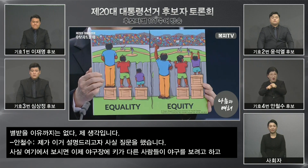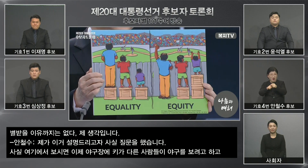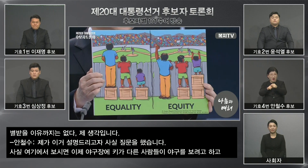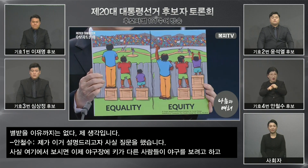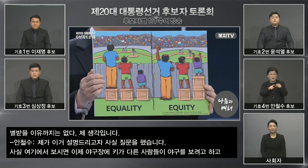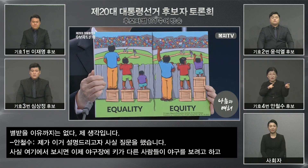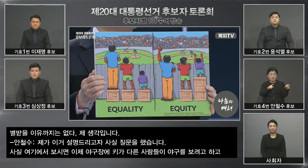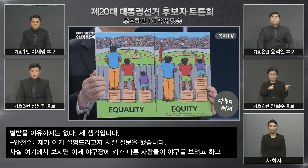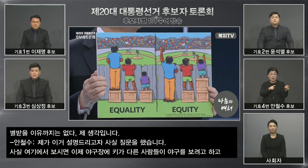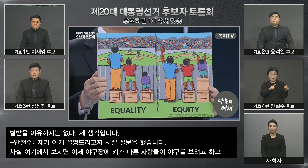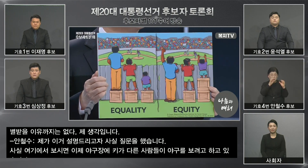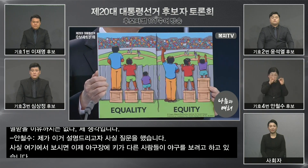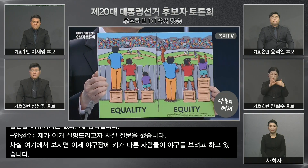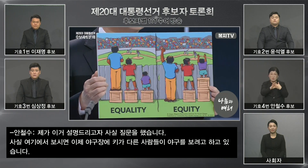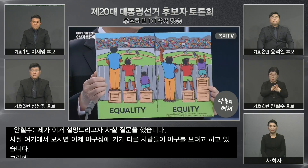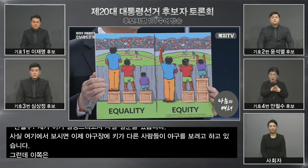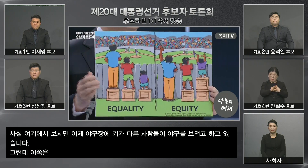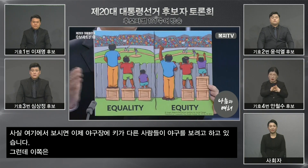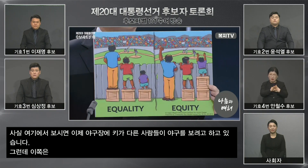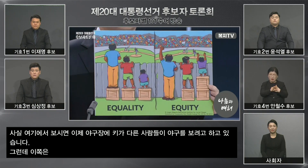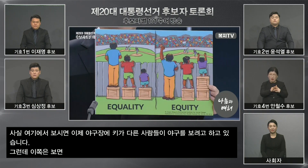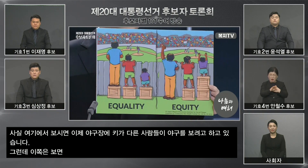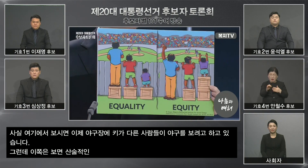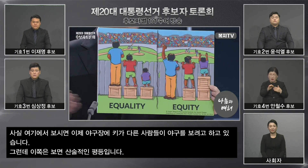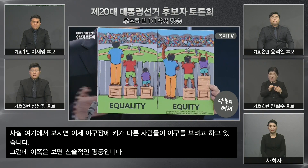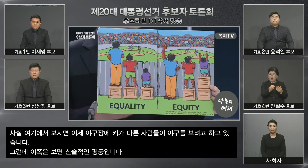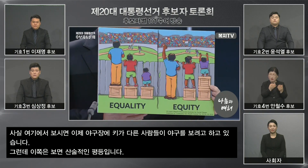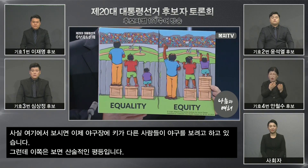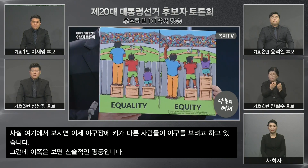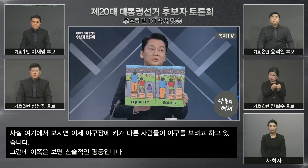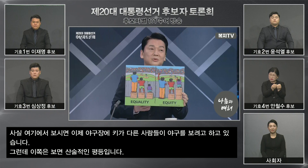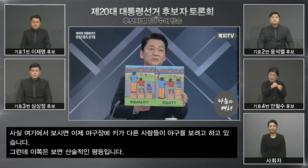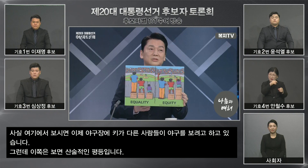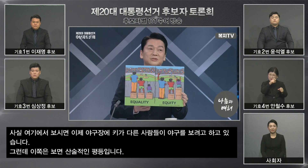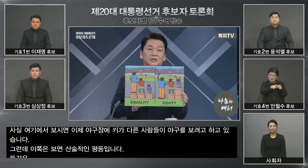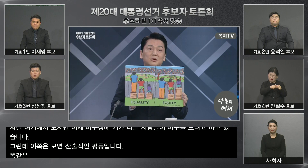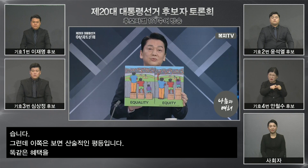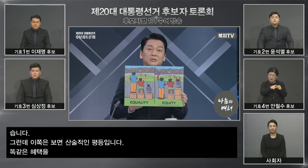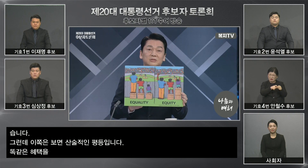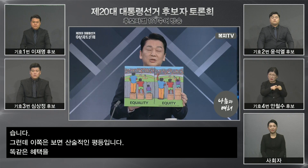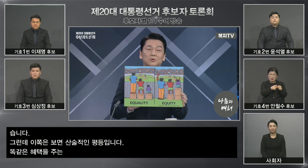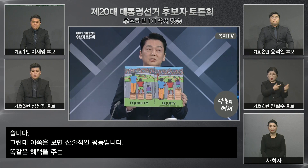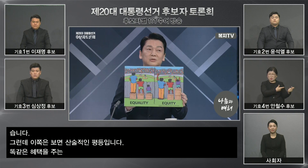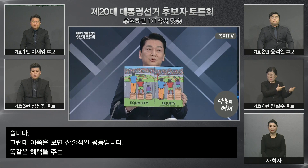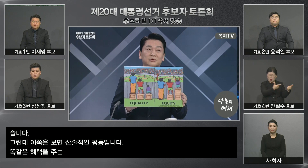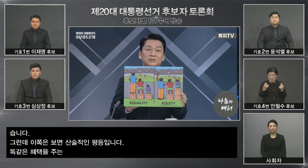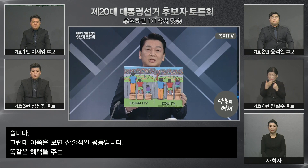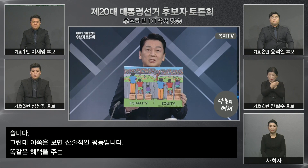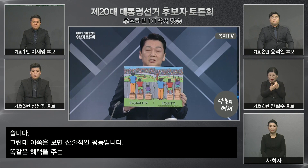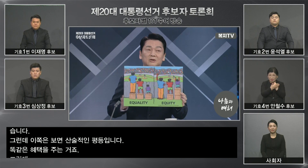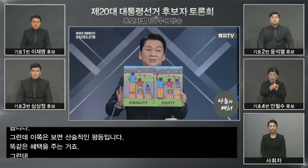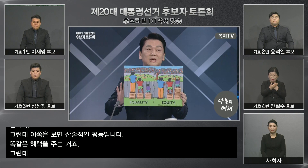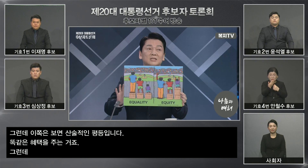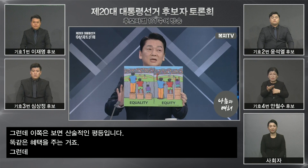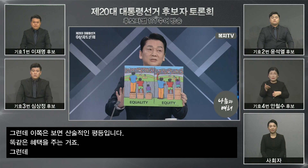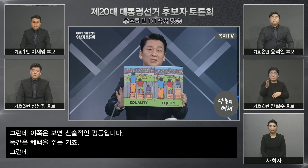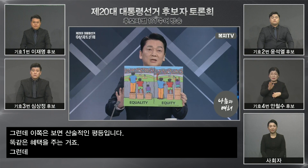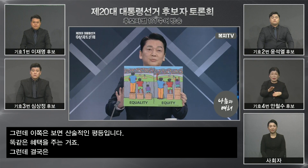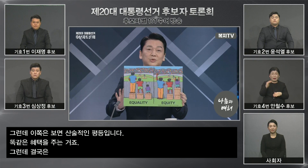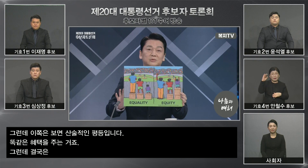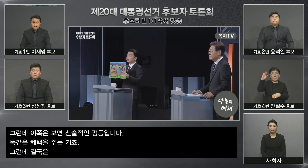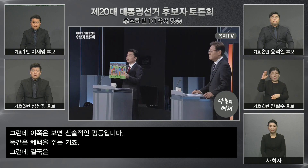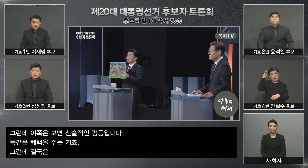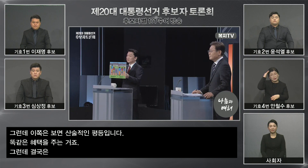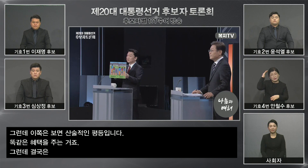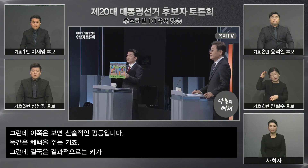이쪽은 보면 산술적인 평등입니다. 똑같은 혜택을 주는 거죠. 그런데 결국은 결과적으로는 키가 작은